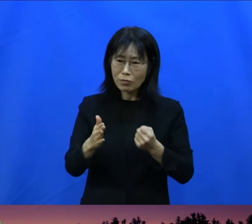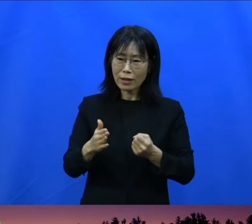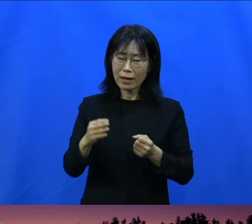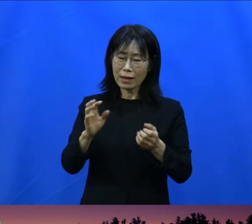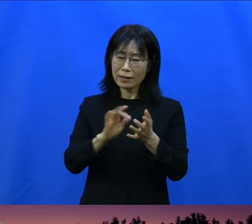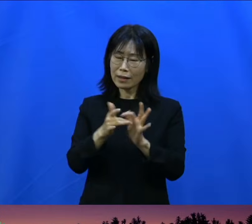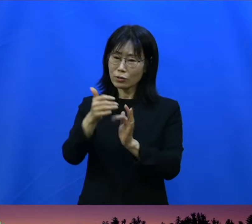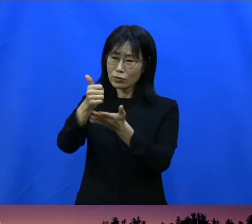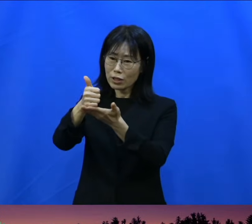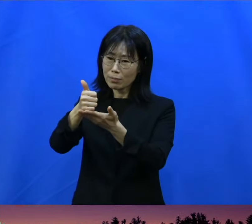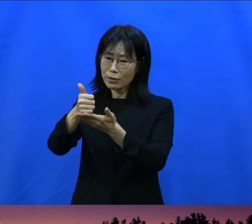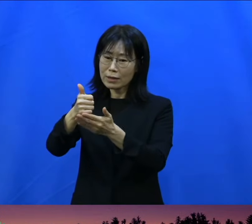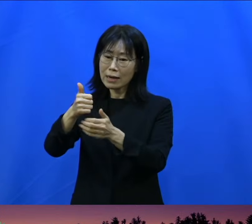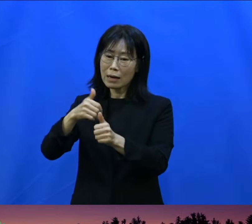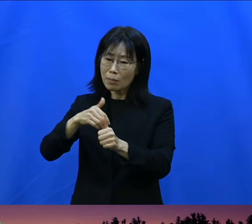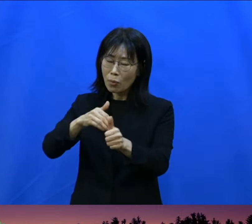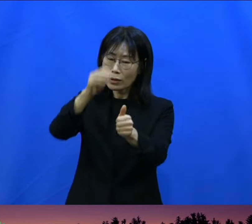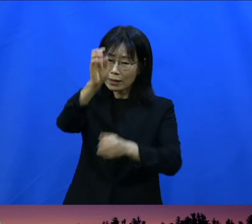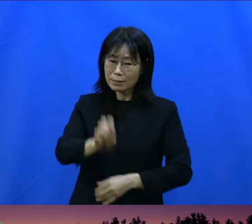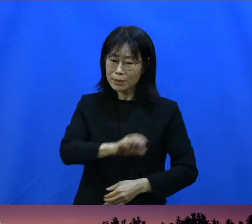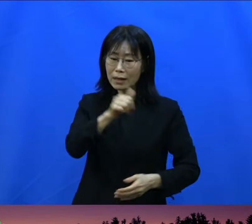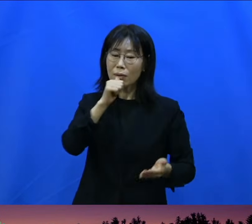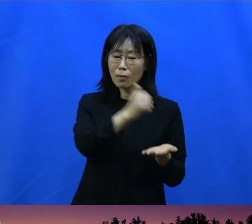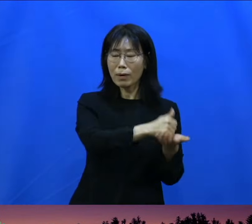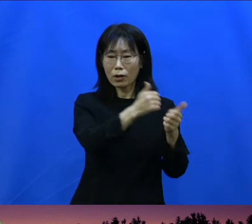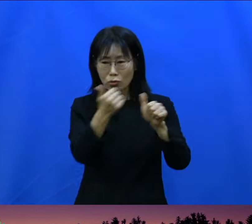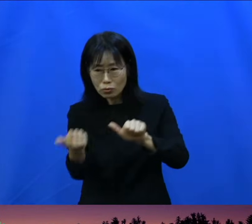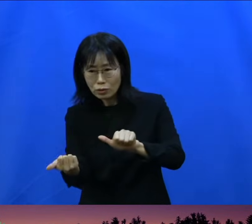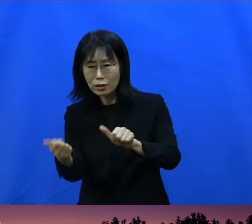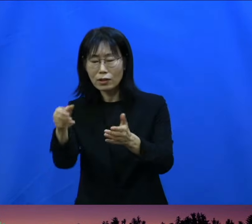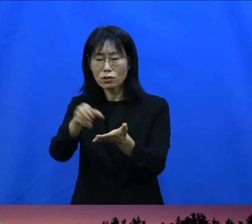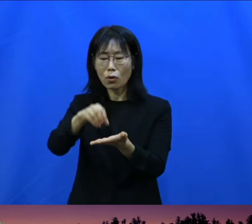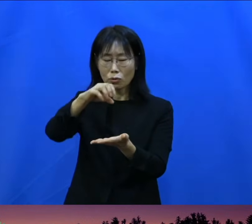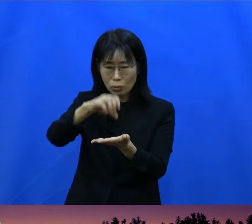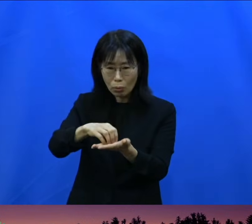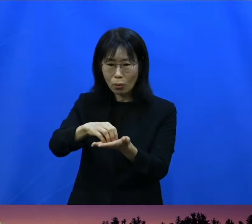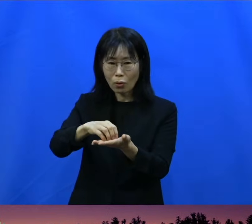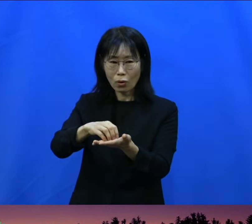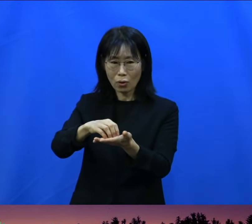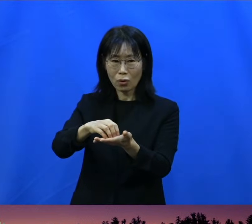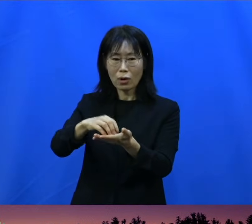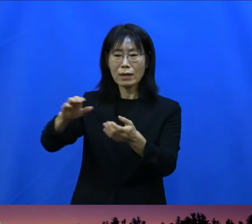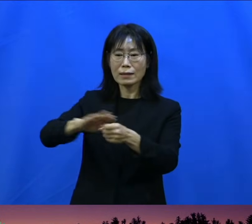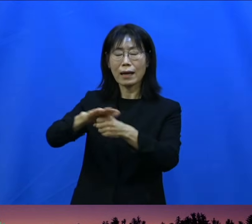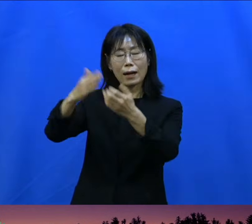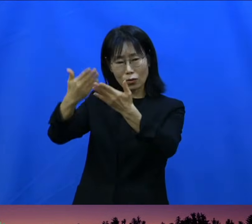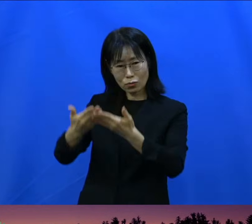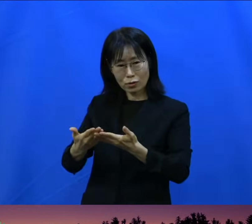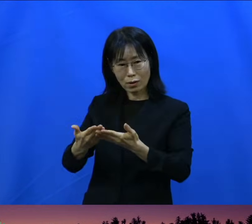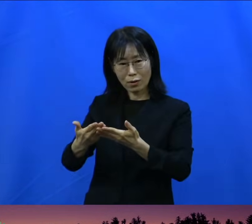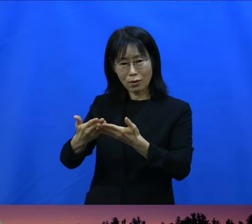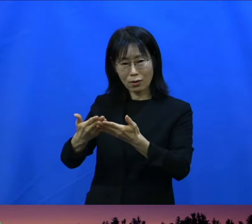여러분, 우리가 이 부분을 놓치지 말아야 돼요. 하나님이 그냥 사랑하실 수가 없는 거예요.